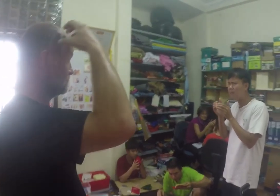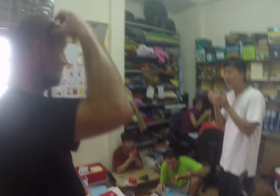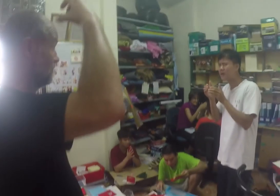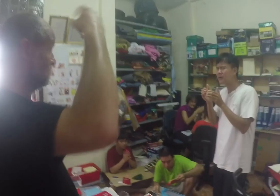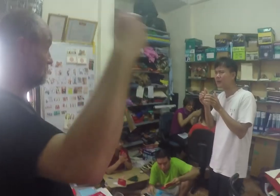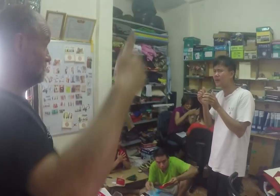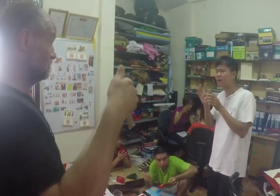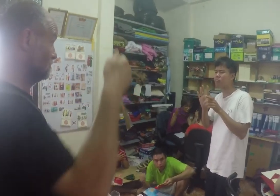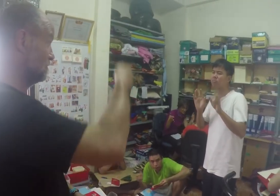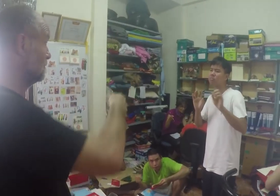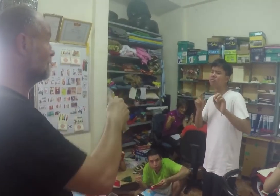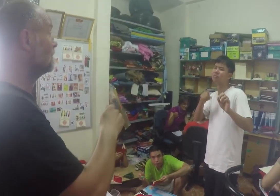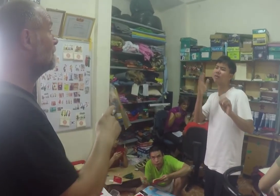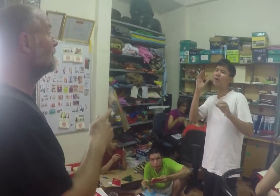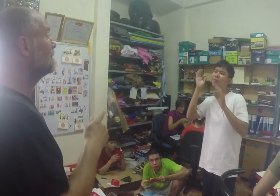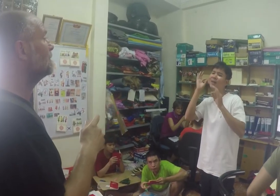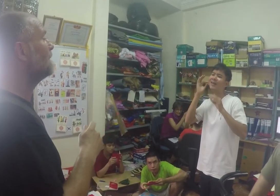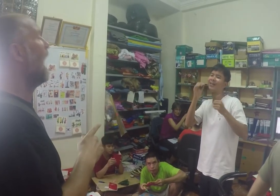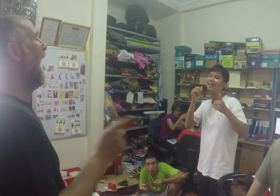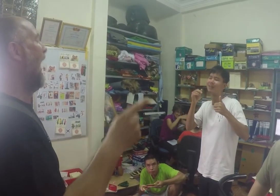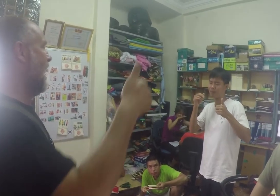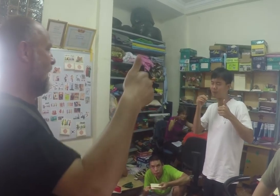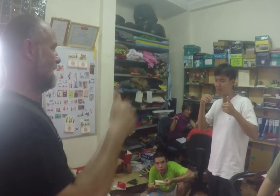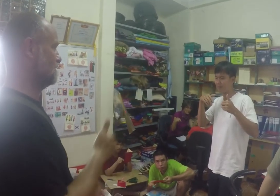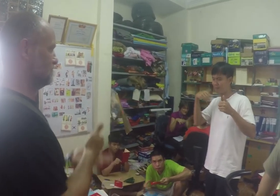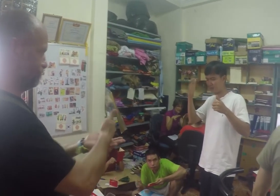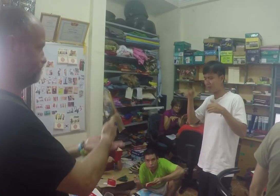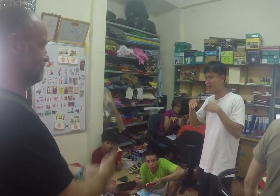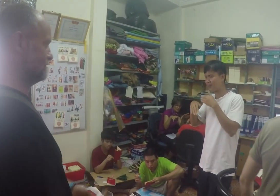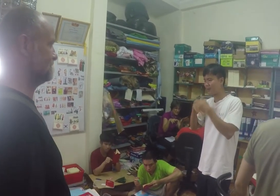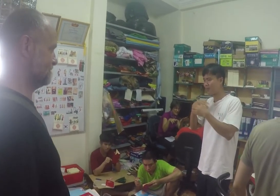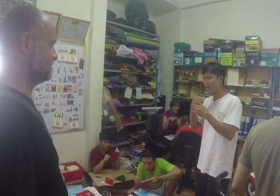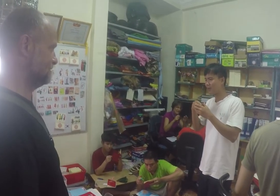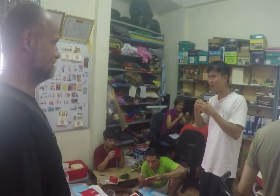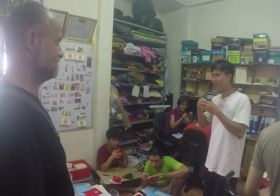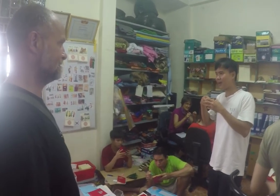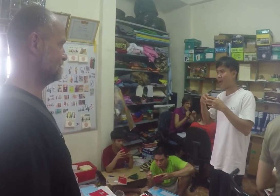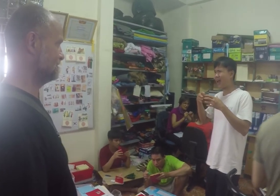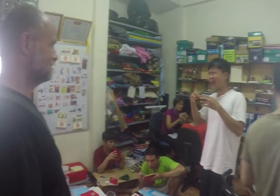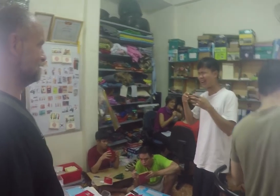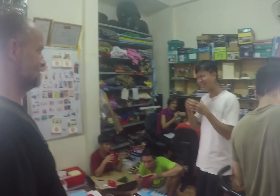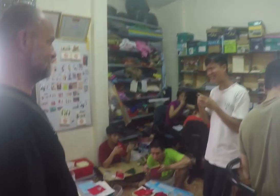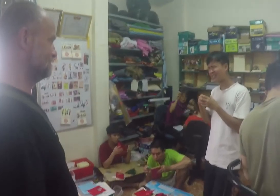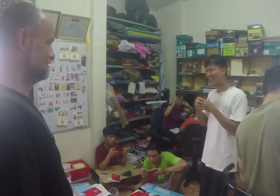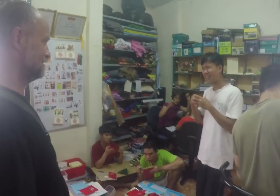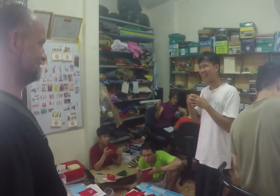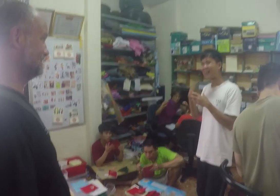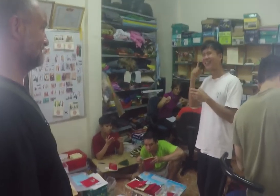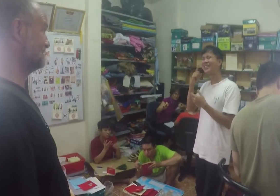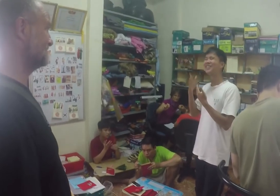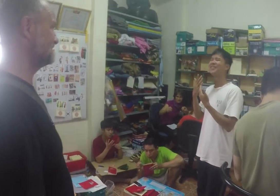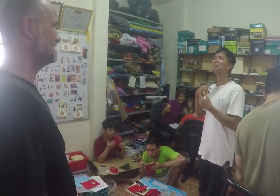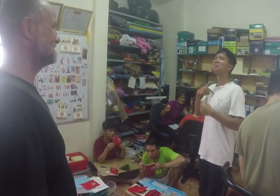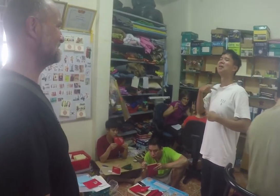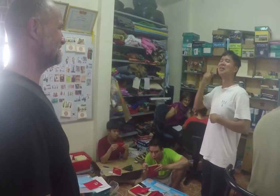Mit der Zeit konnten wir ein Haus kaufen, unterstützt durch die Regierung, na, nicht so direkt. Wir kämpften uns langsam ins Geschäft. Ich